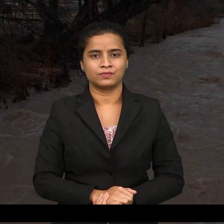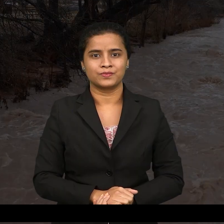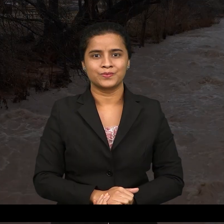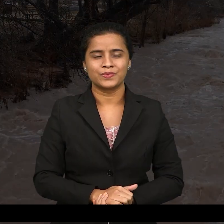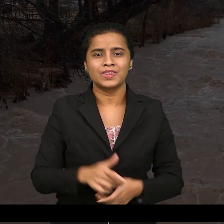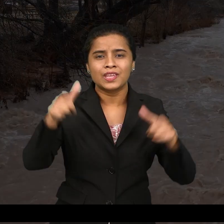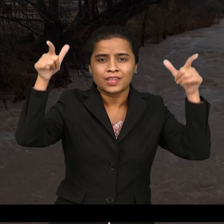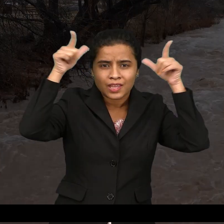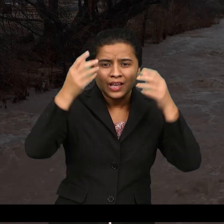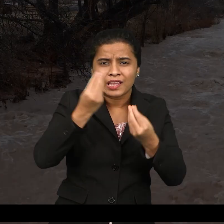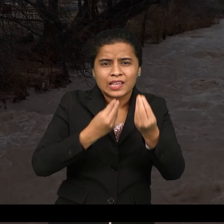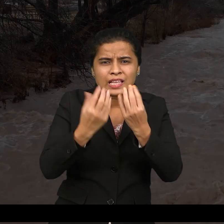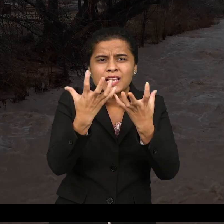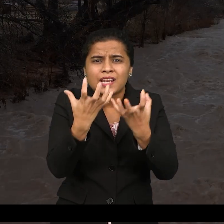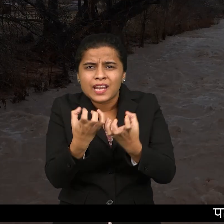चारा,